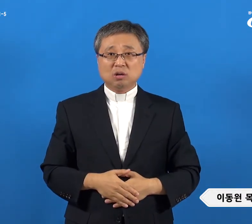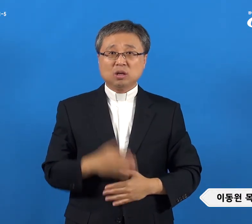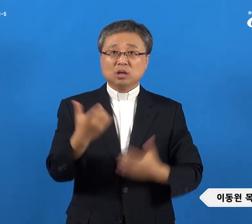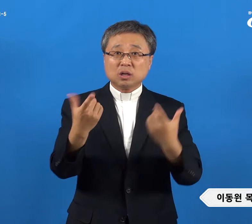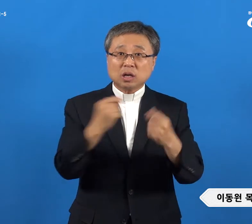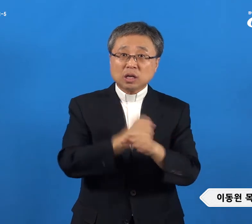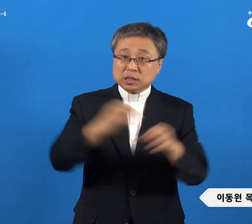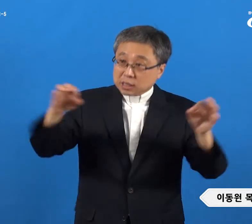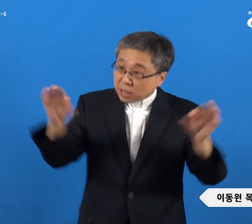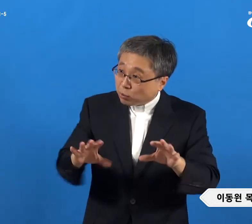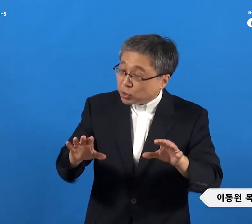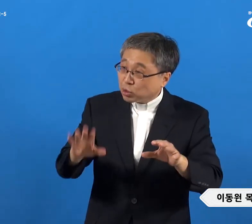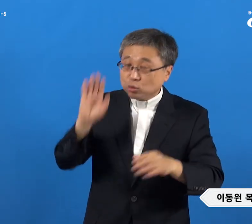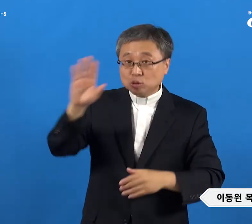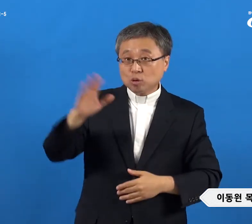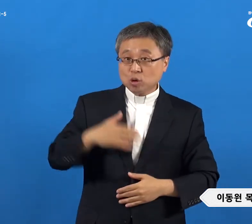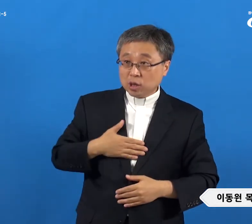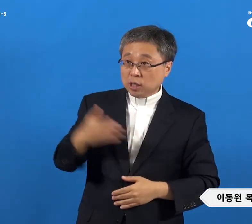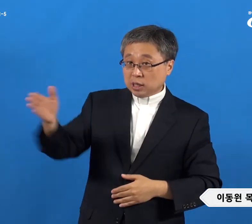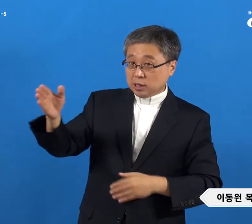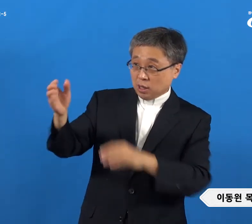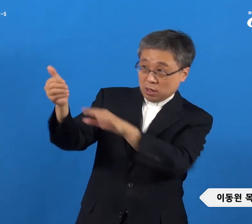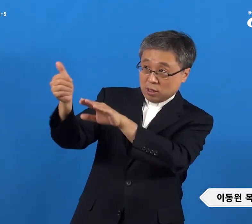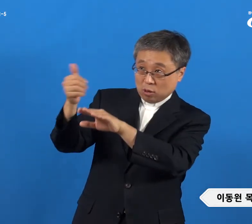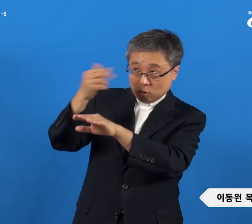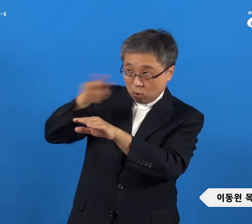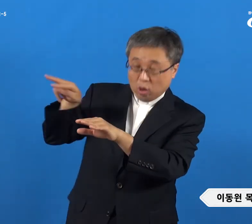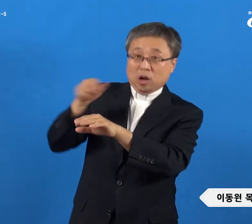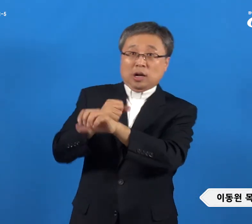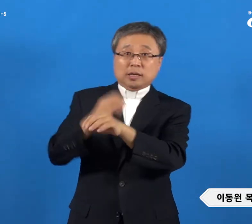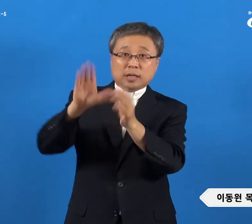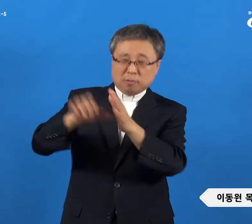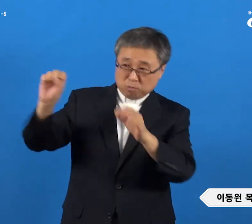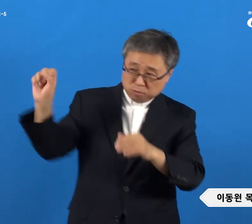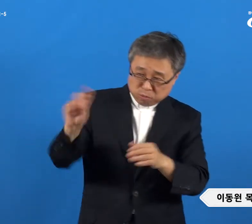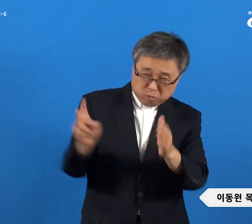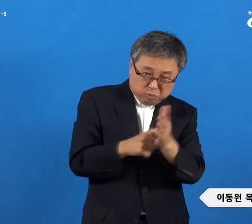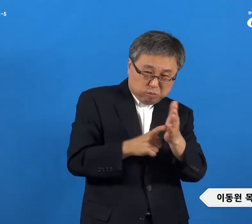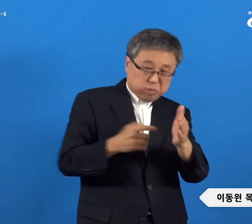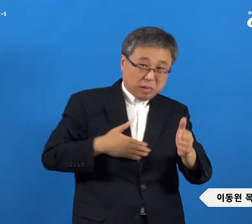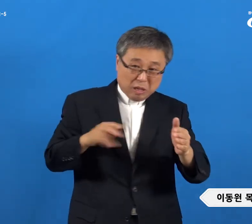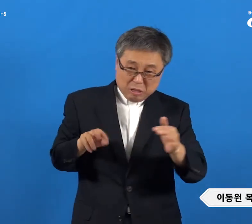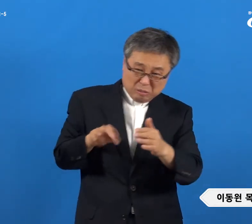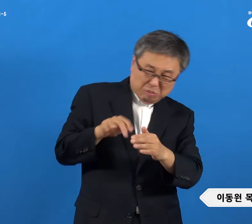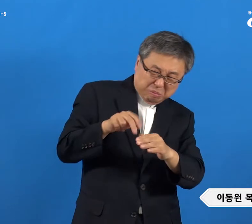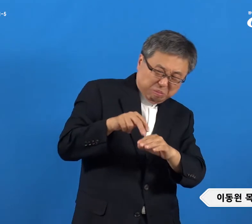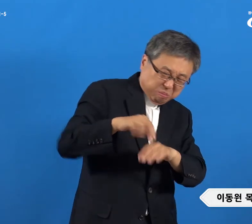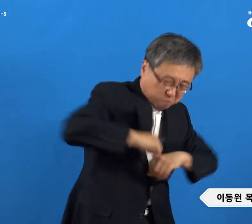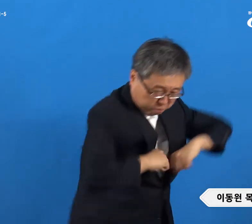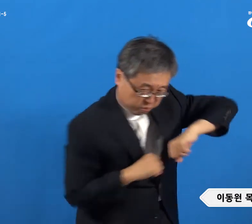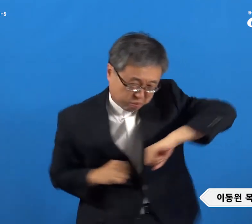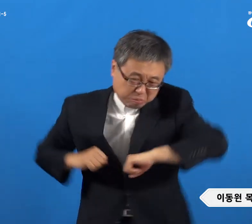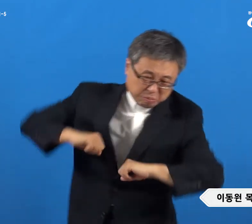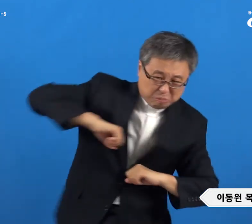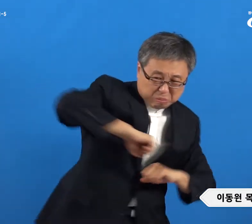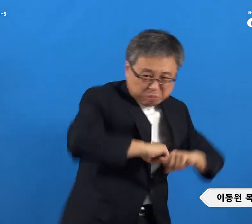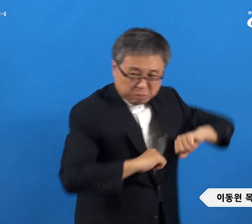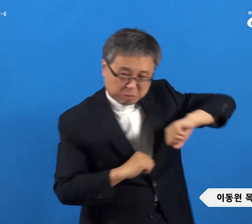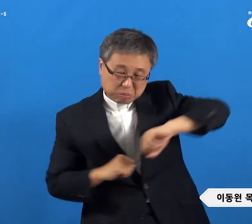그러나 잠시 후 상관이 한눈을 파는 사이에 잽싸게 그는 다시 참호에서 튀쳐나와 포복해서